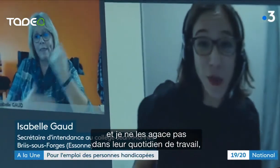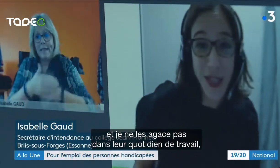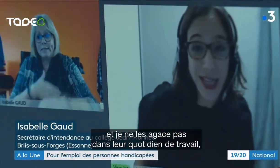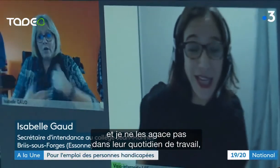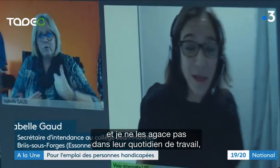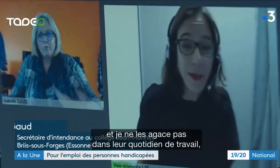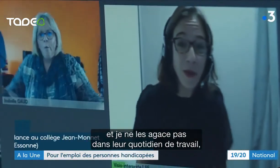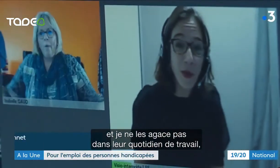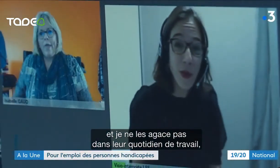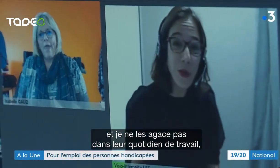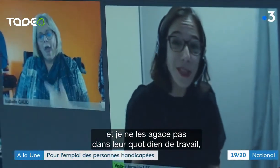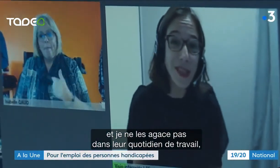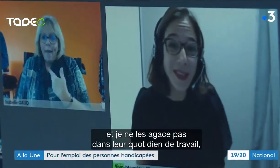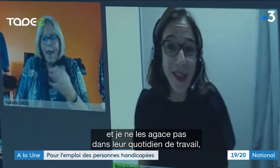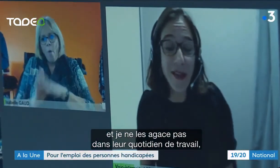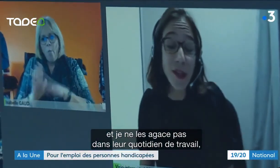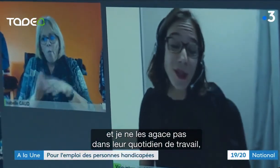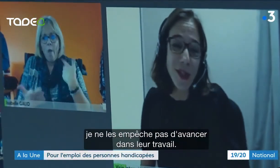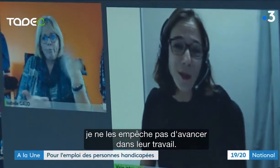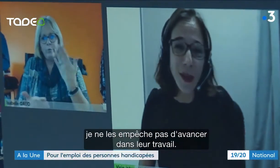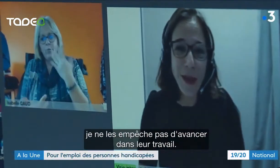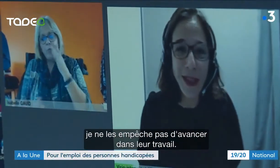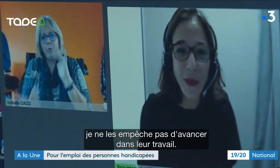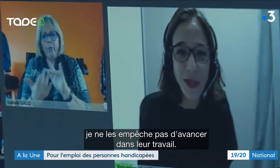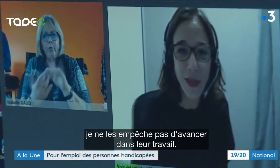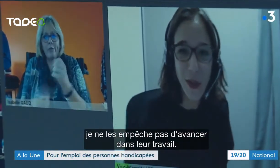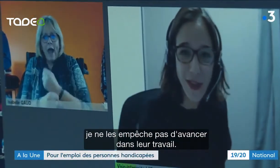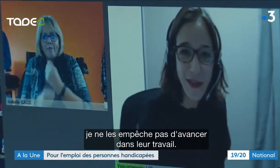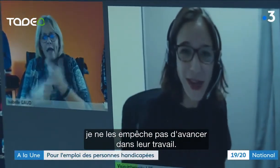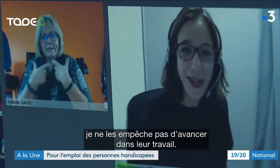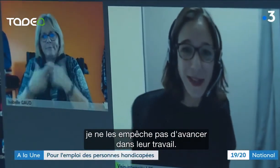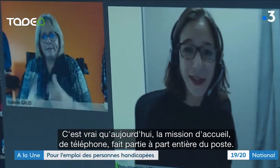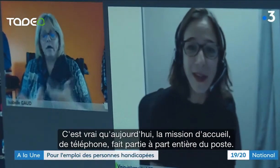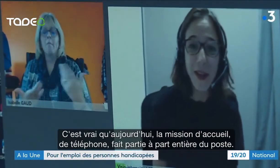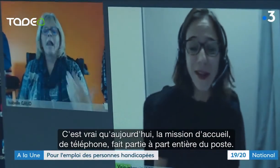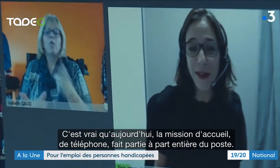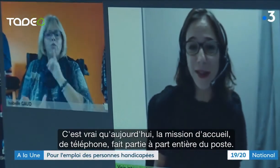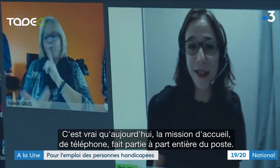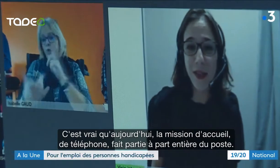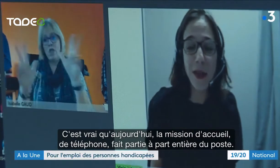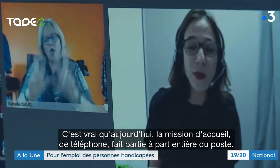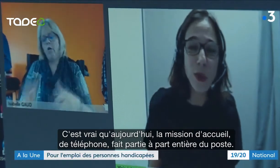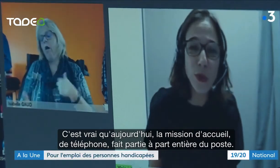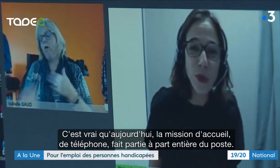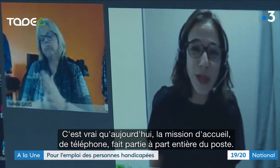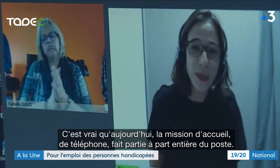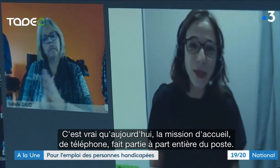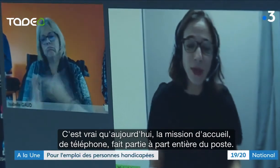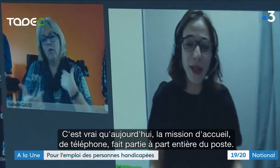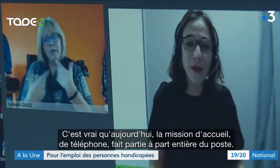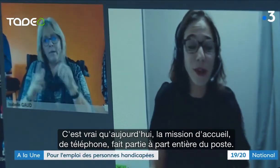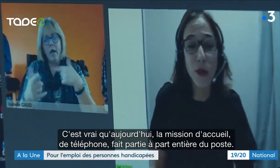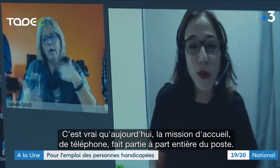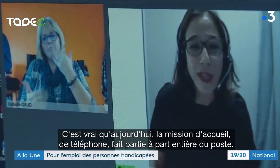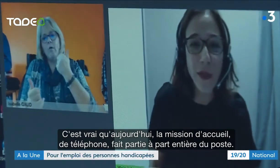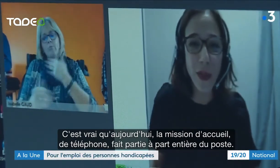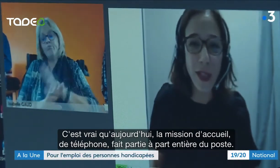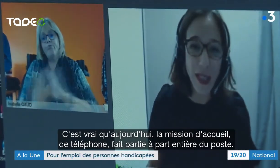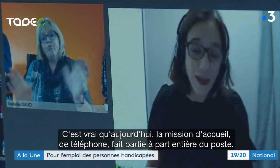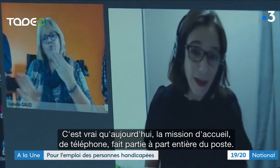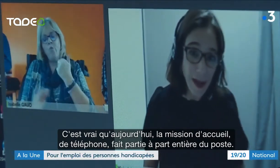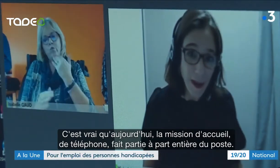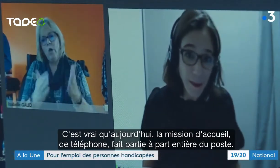et je ne les agace pas dans leur quotidien de travail, je ne les empêche pas d'avancer dans leur travail. C'est vrai qu'aujourd'hui la mission d'accueil, de